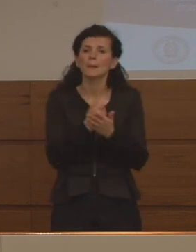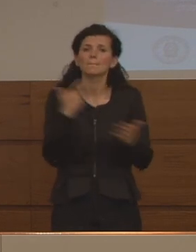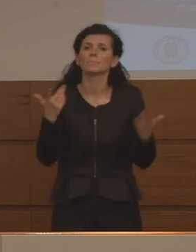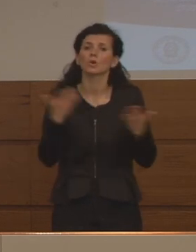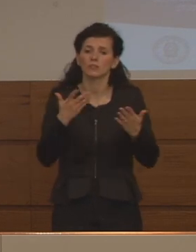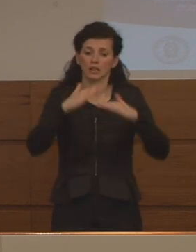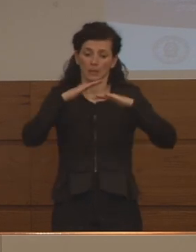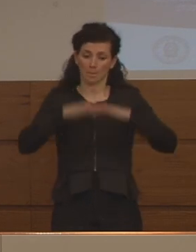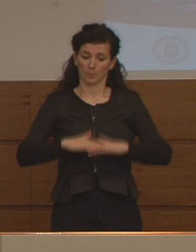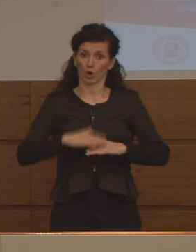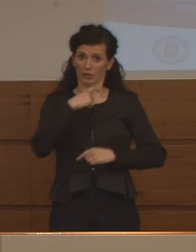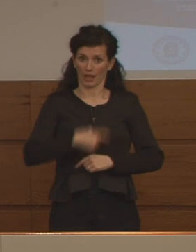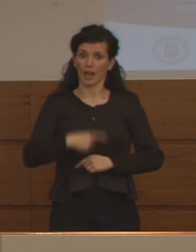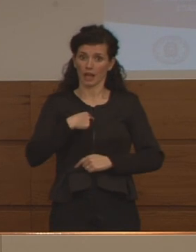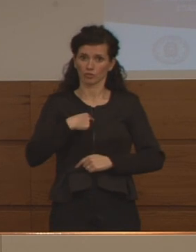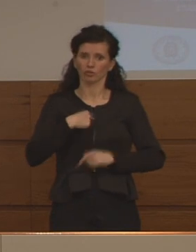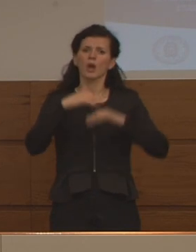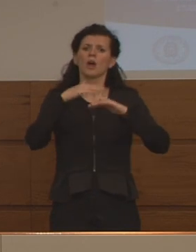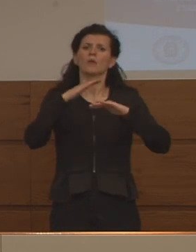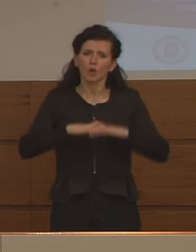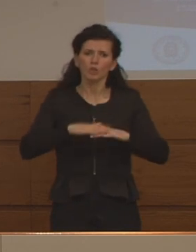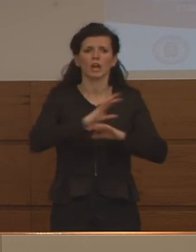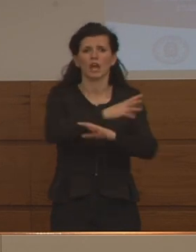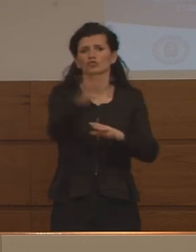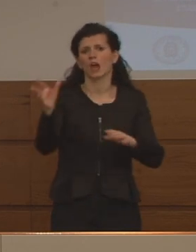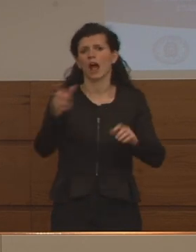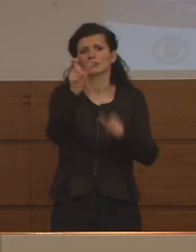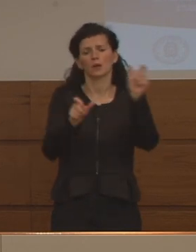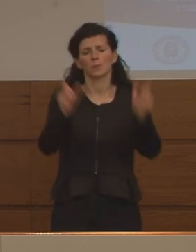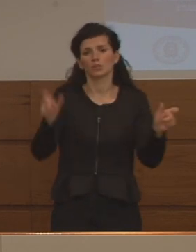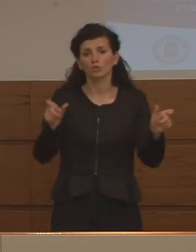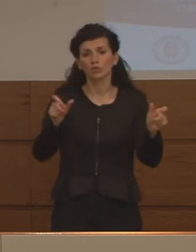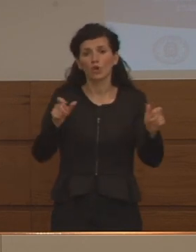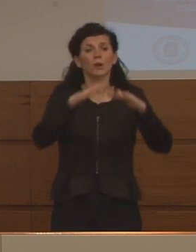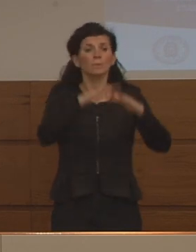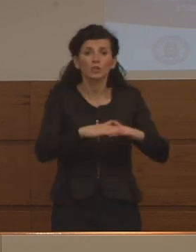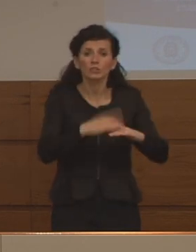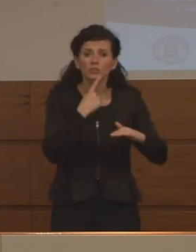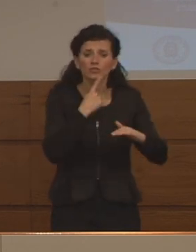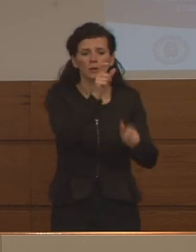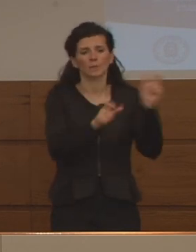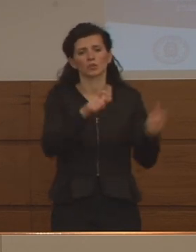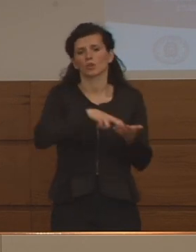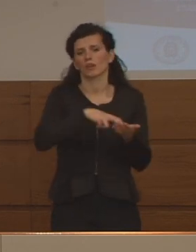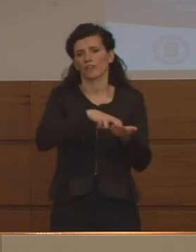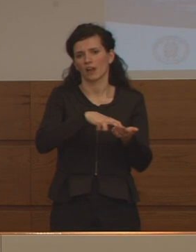stessi vuol dire proteggere anche gli altri soprattutto i più fragili e indifesi